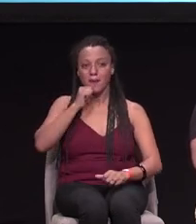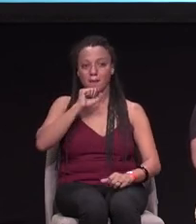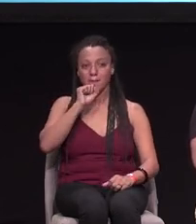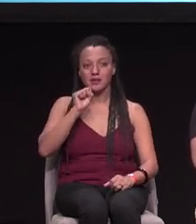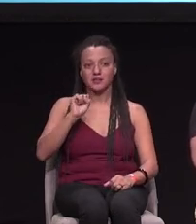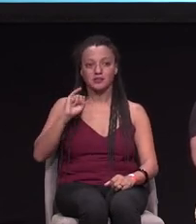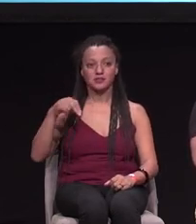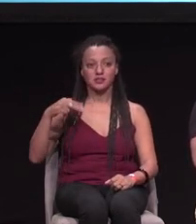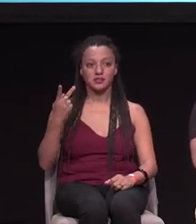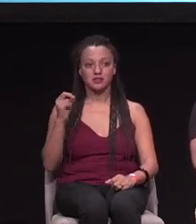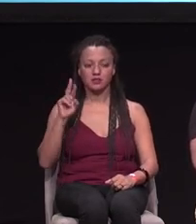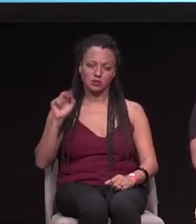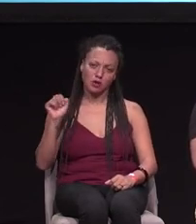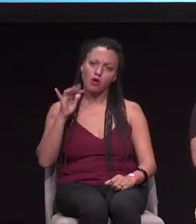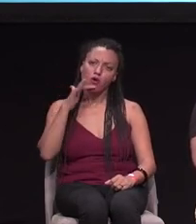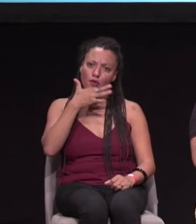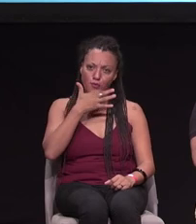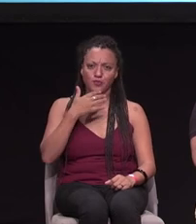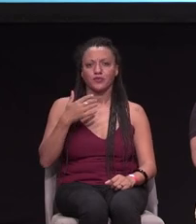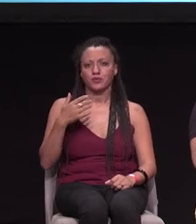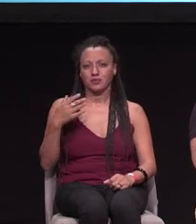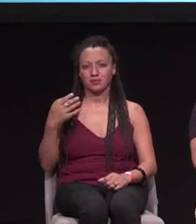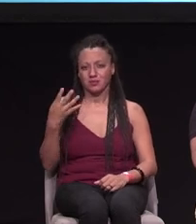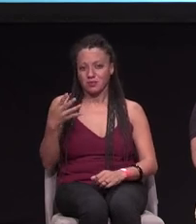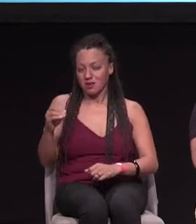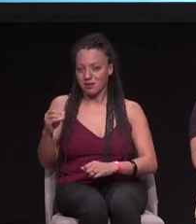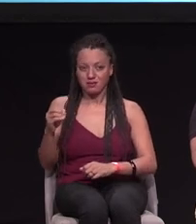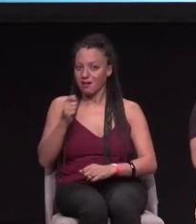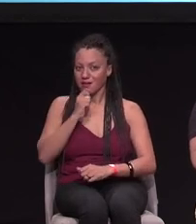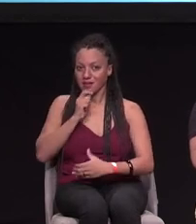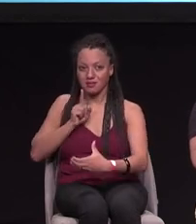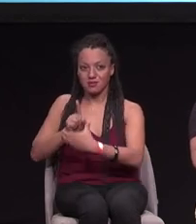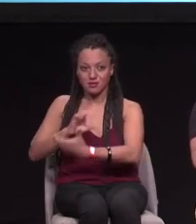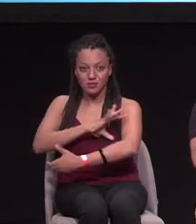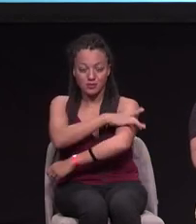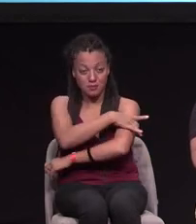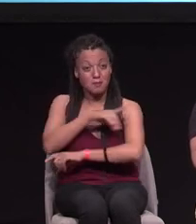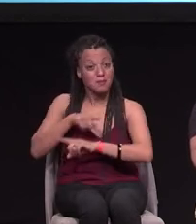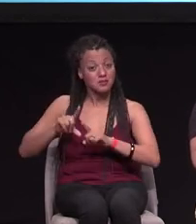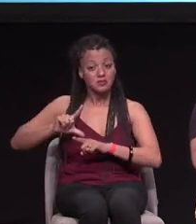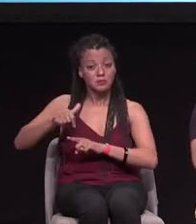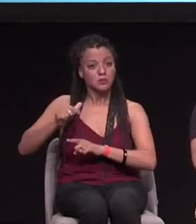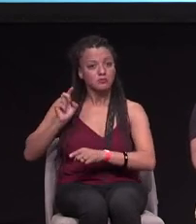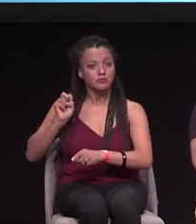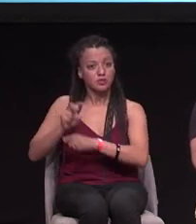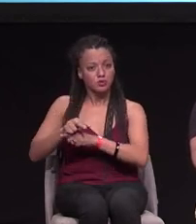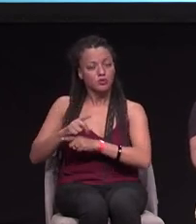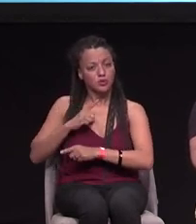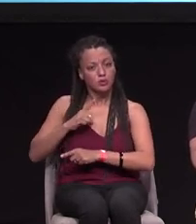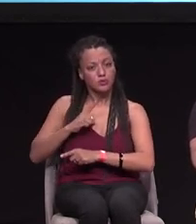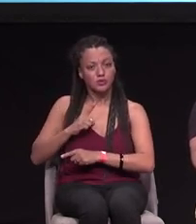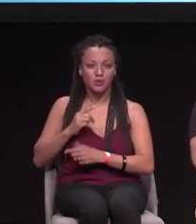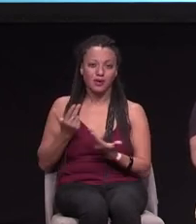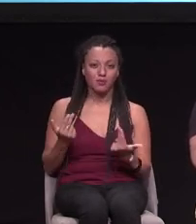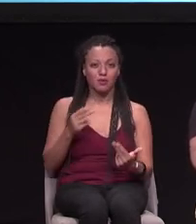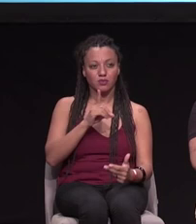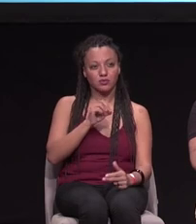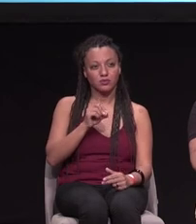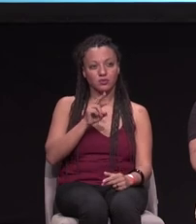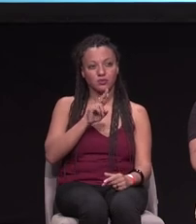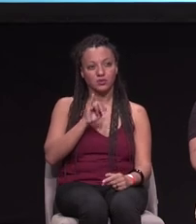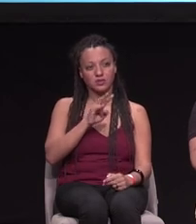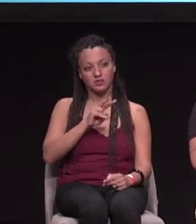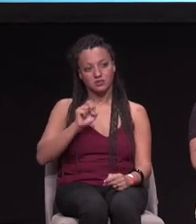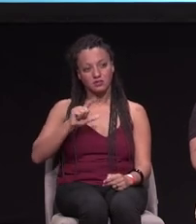iniciado mas depois ele foi lá e ganhou a força e expressão dentro de si desse corpo de obas com dorival caymmi tem